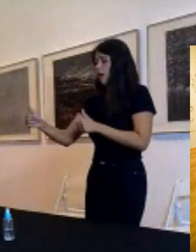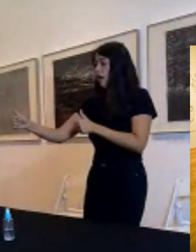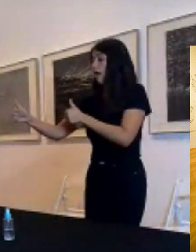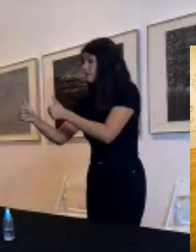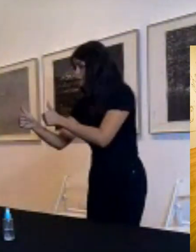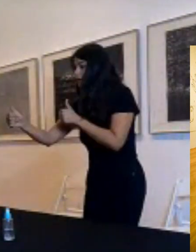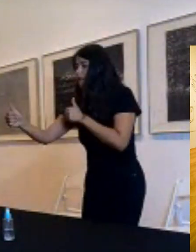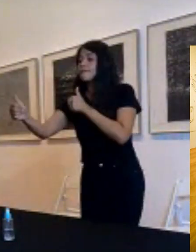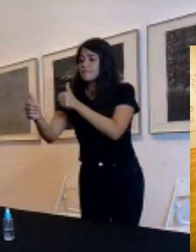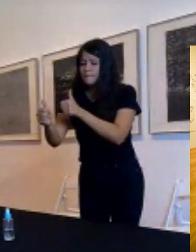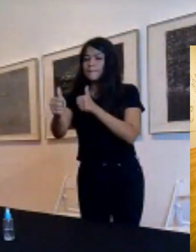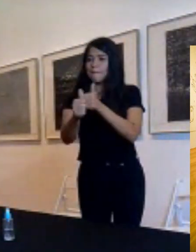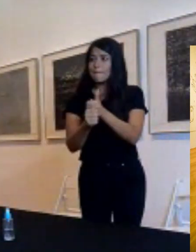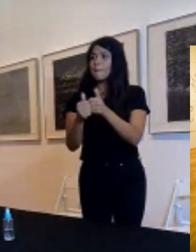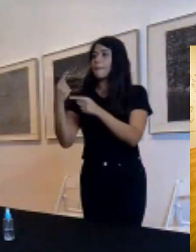distintas comunidades,